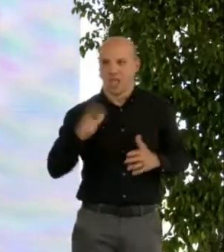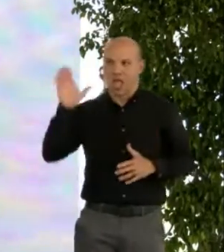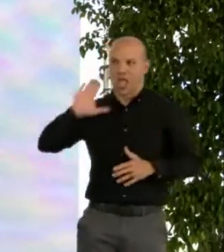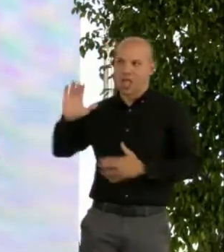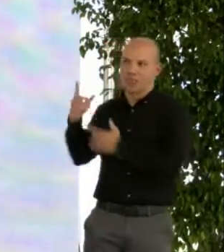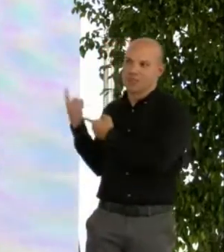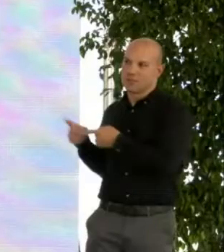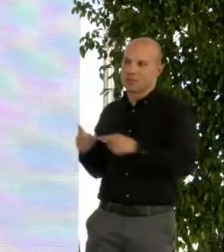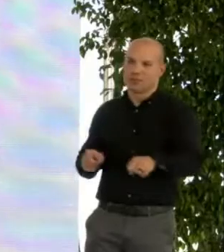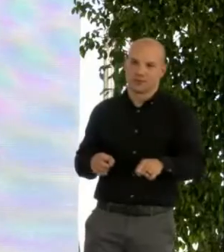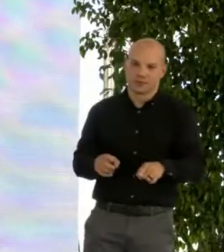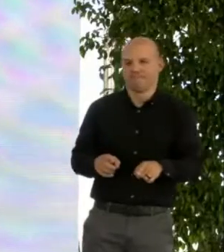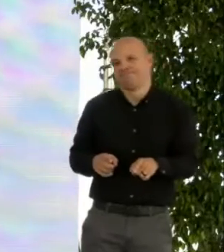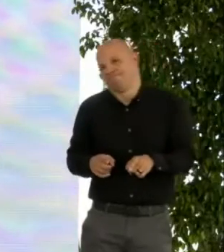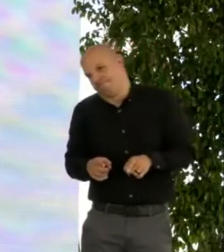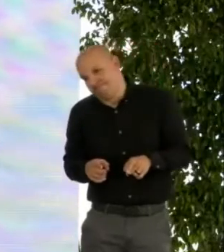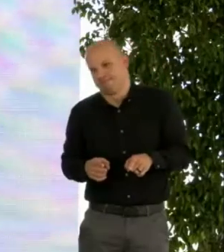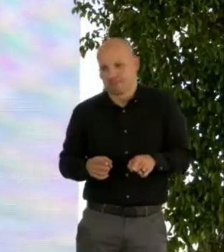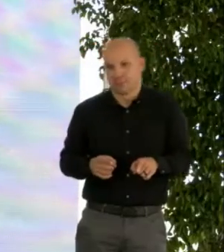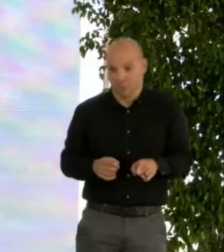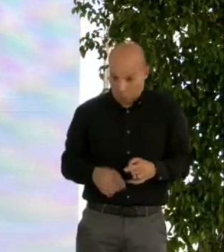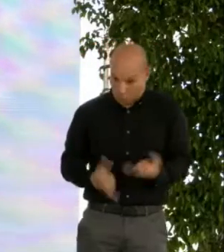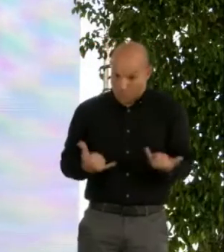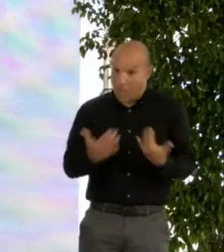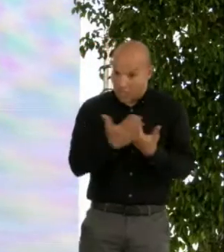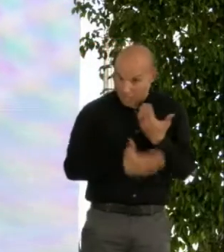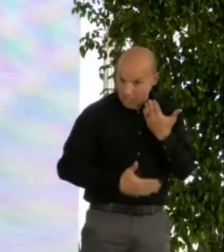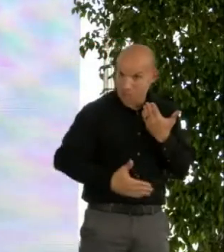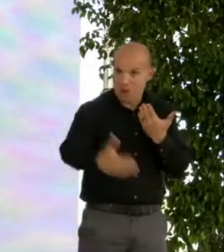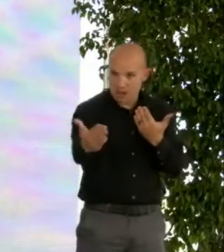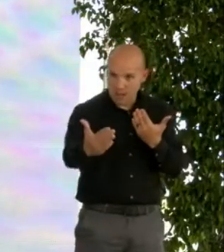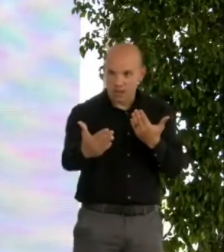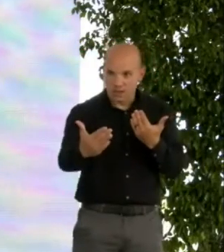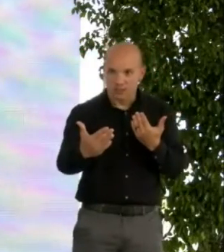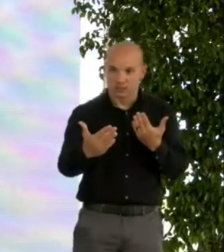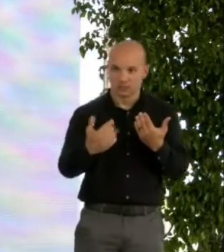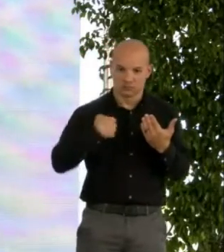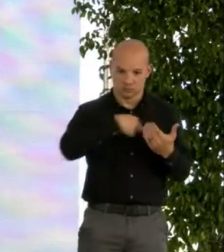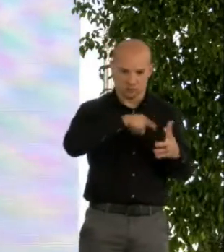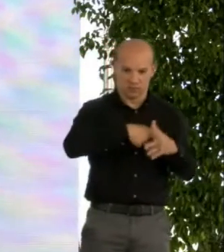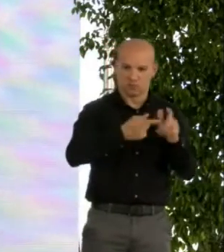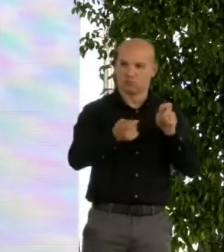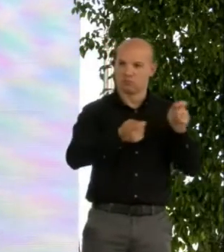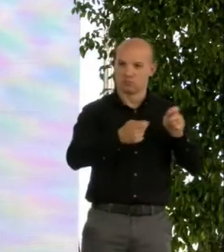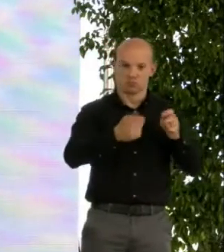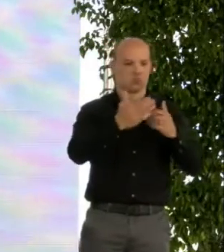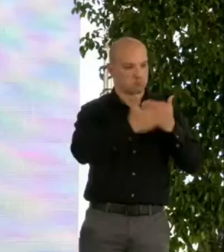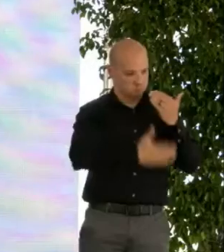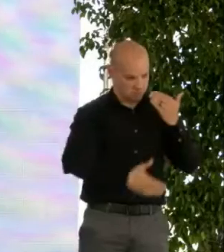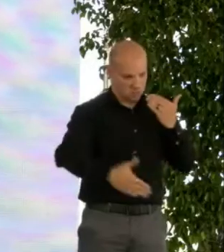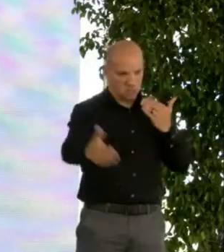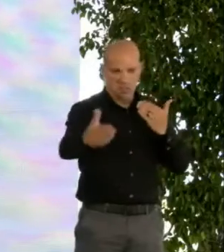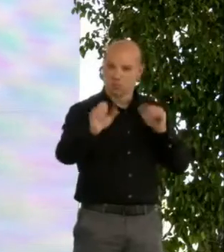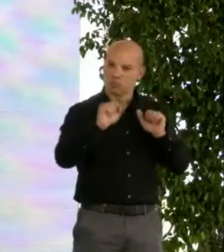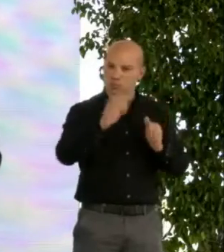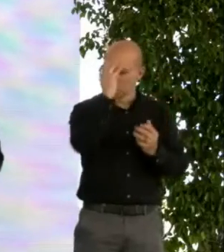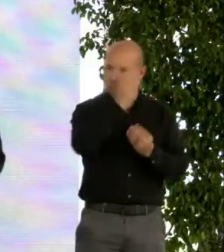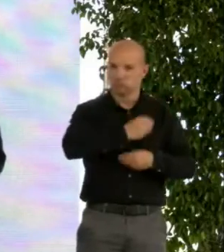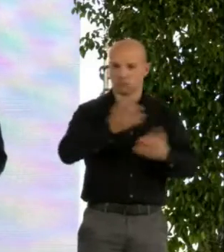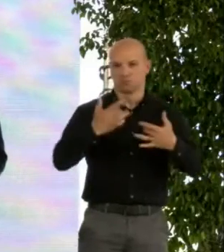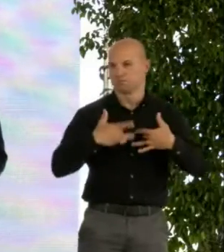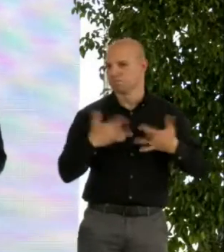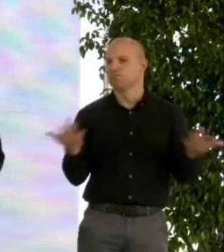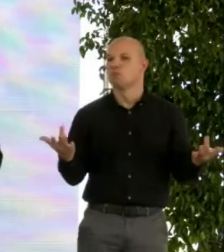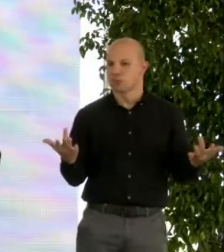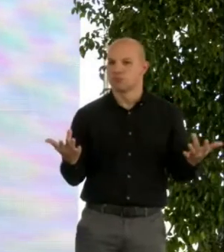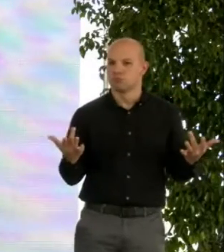sí podemos responder por lo que suceda desde que comenzamos y cuando veamos el fruto de esto que